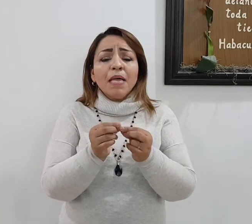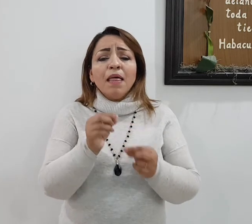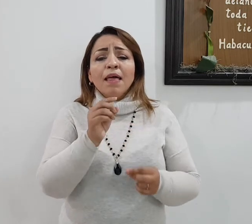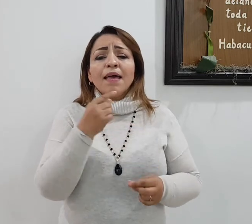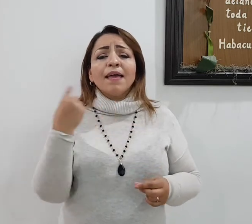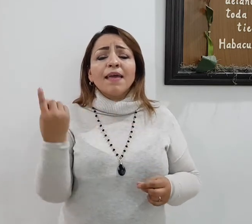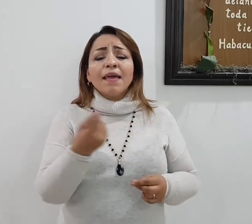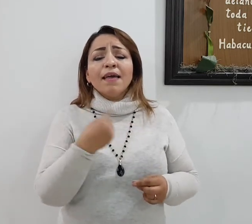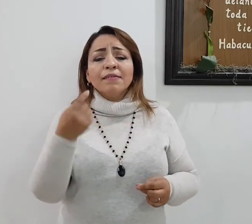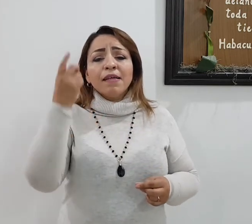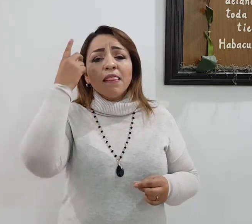cambia.